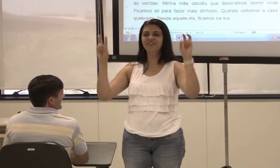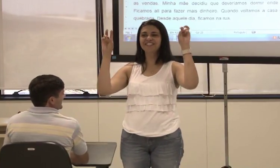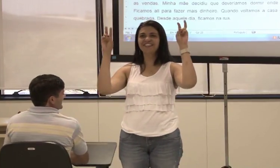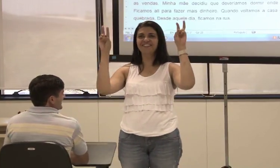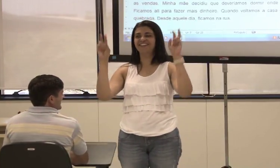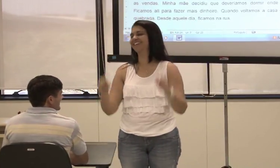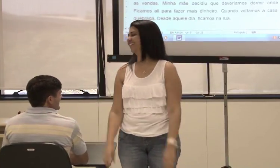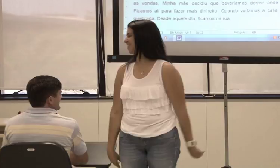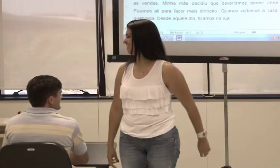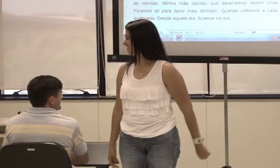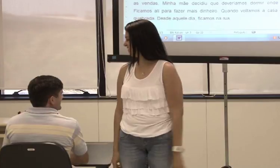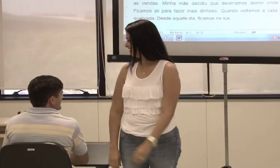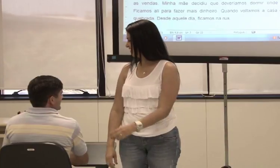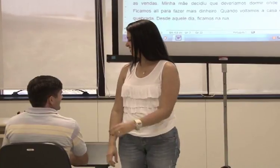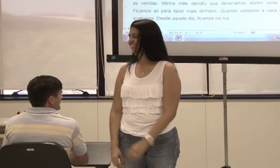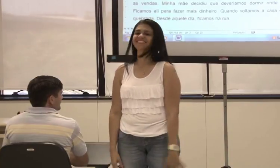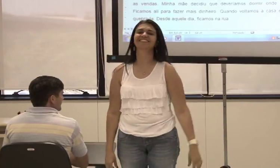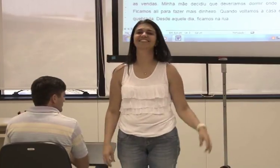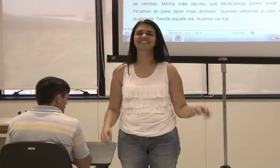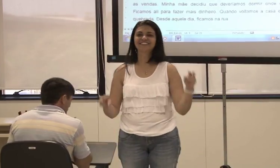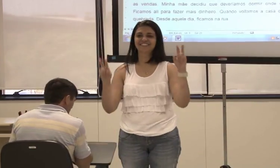Pô. Título.